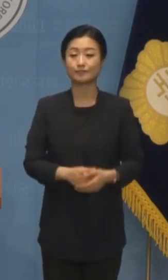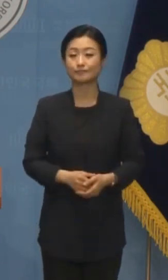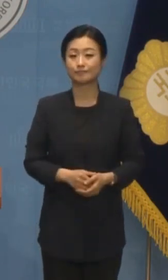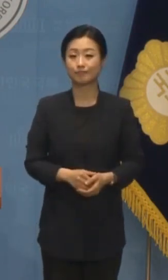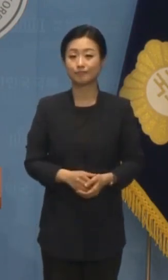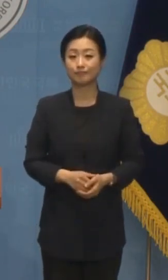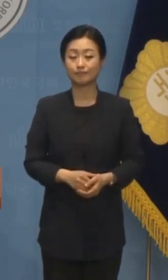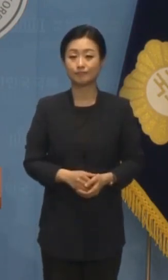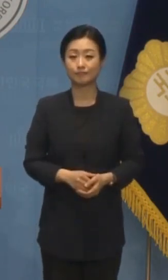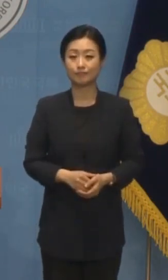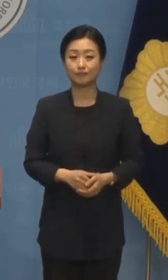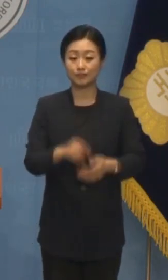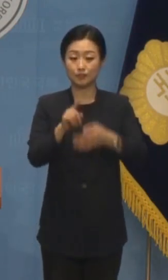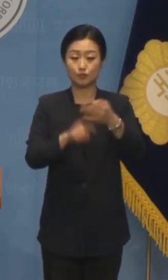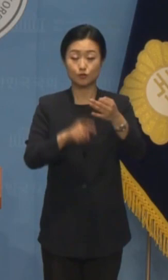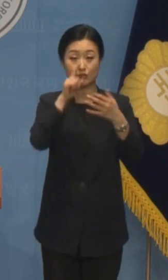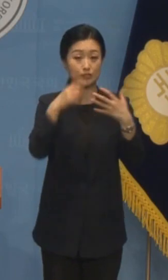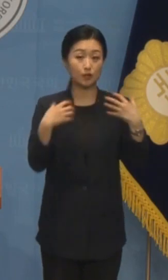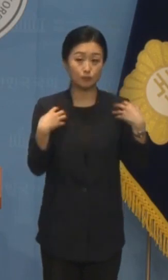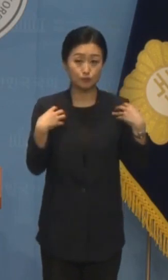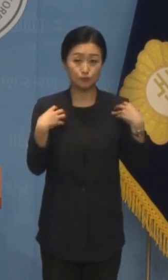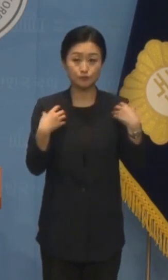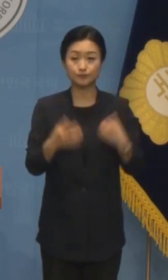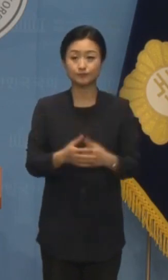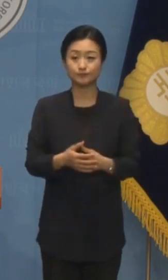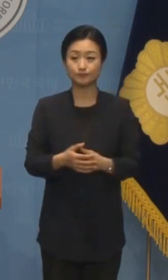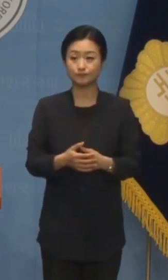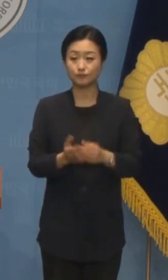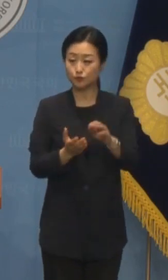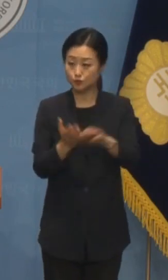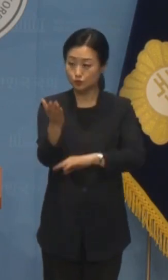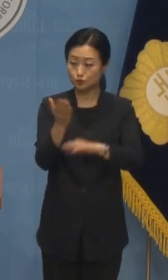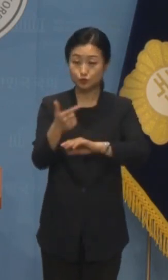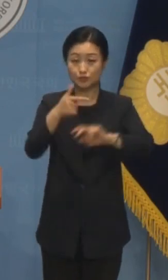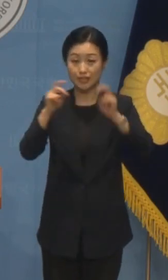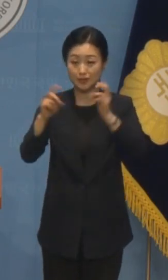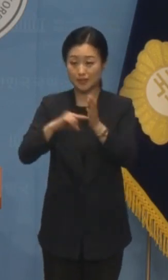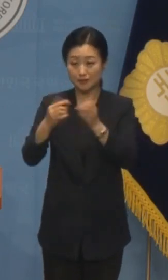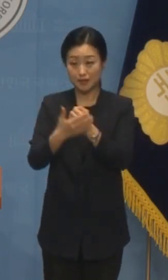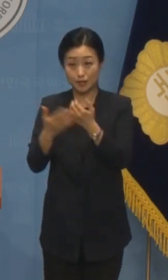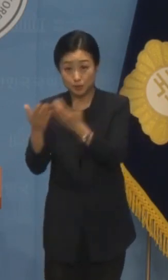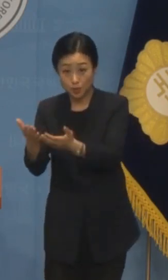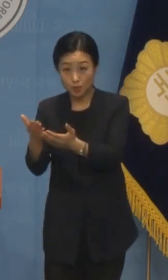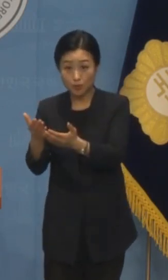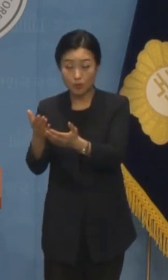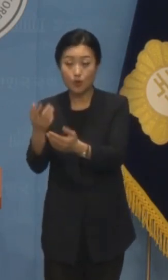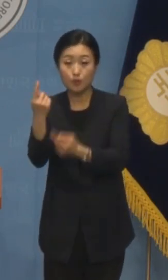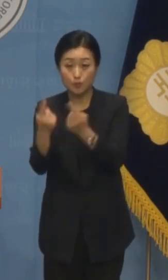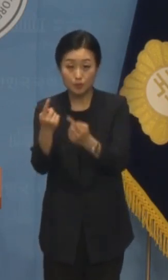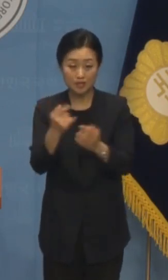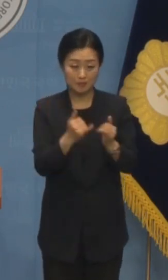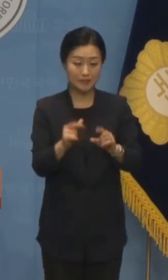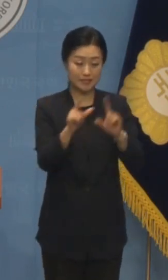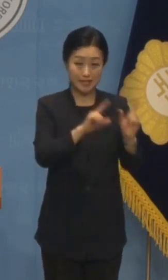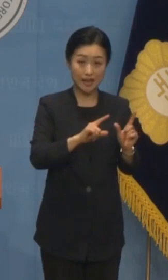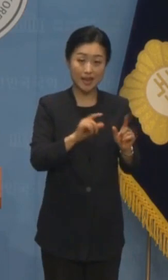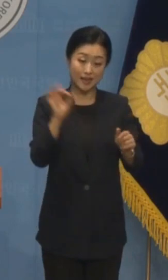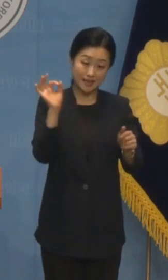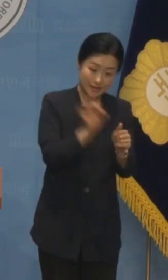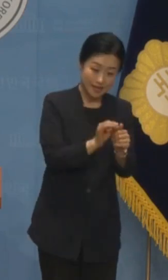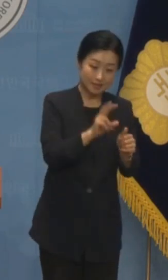있습니다. 윤석열 정부가 줄기차게 추진하는 수출 대기업 감세보다 민생회복지원금 같은 정부 재정 지출이